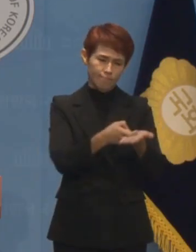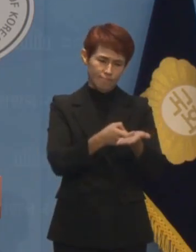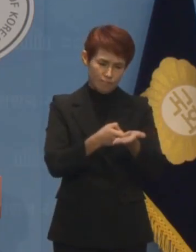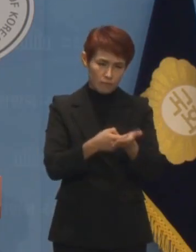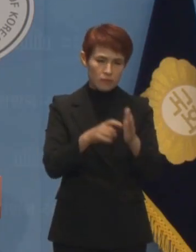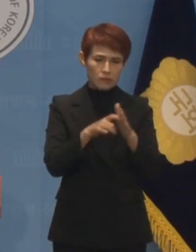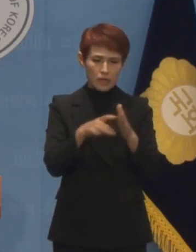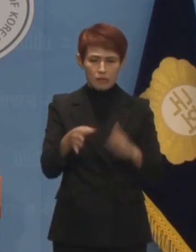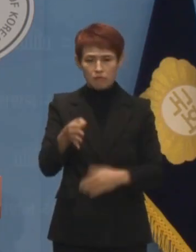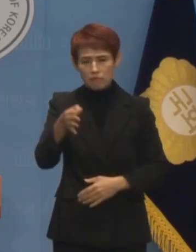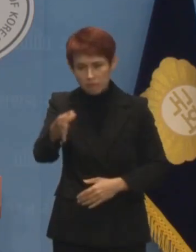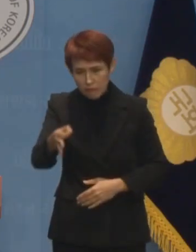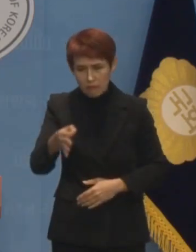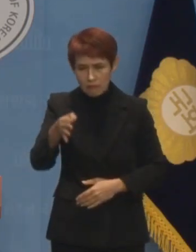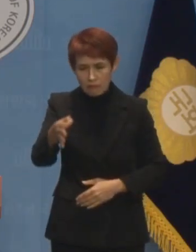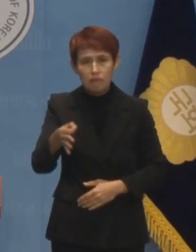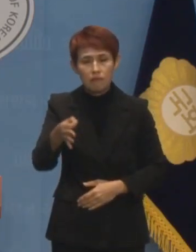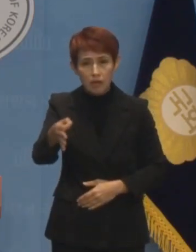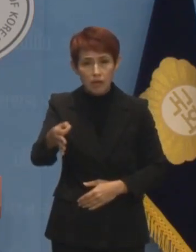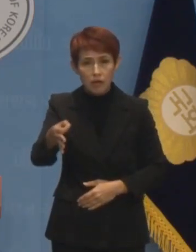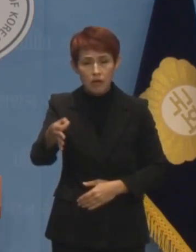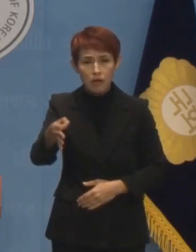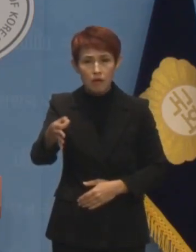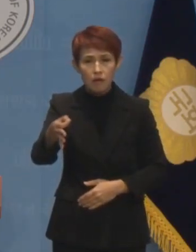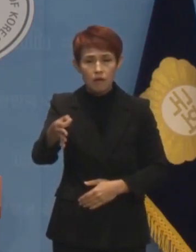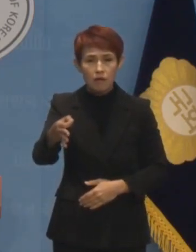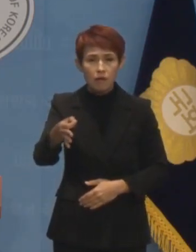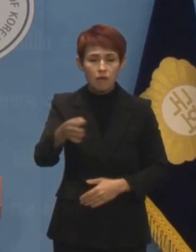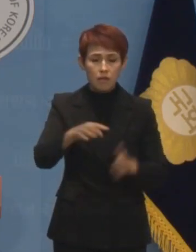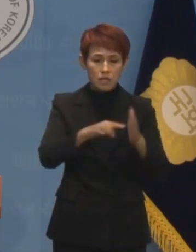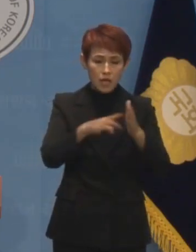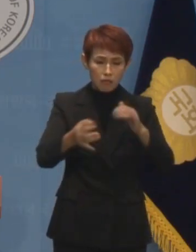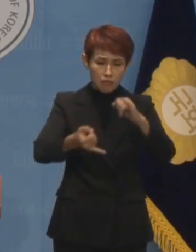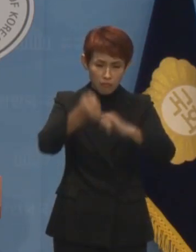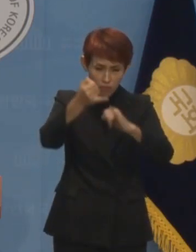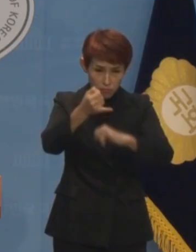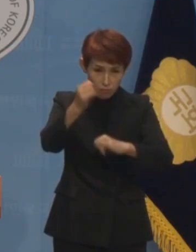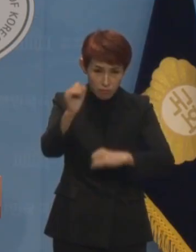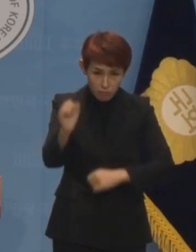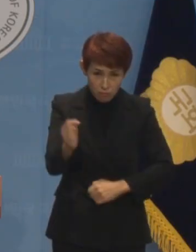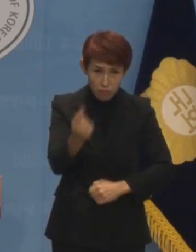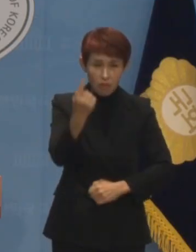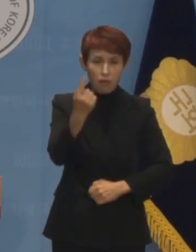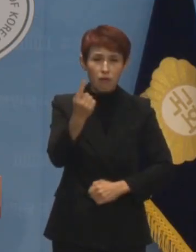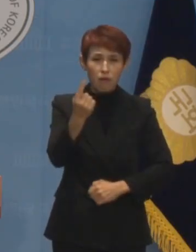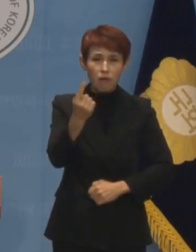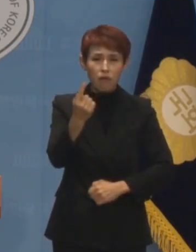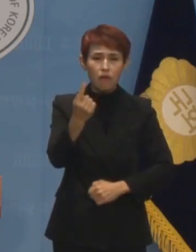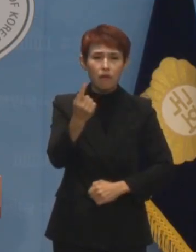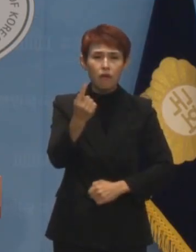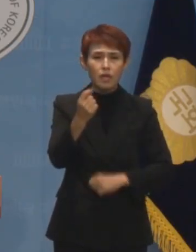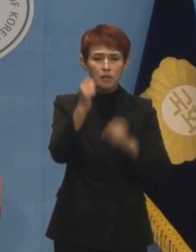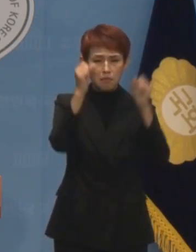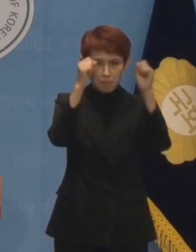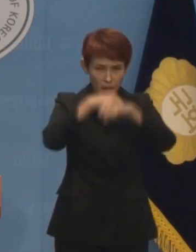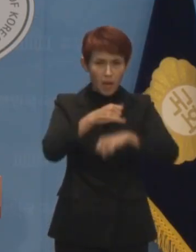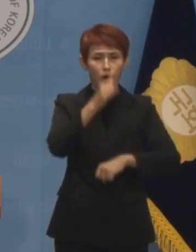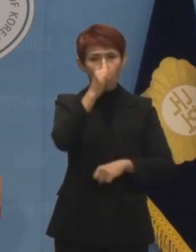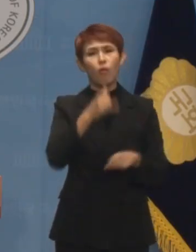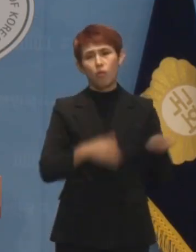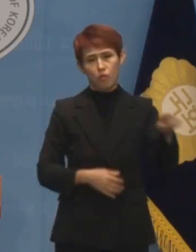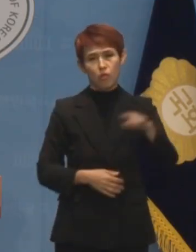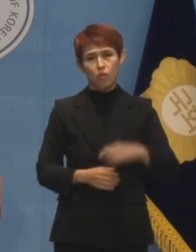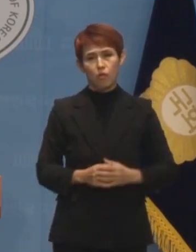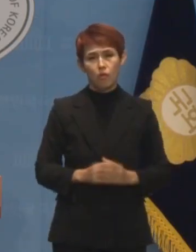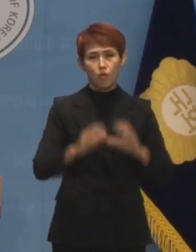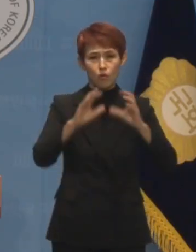있고 나아가 체납된 세금 때문에 파산에 이르는 국민도 있습니다.